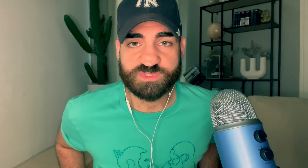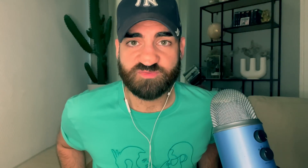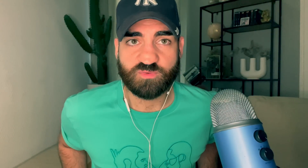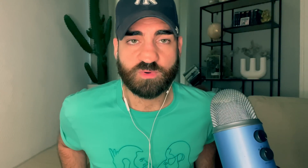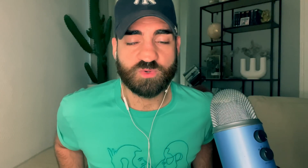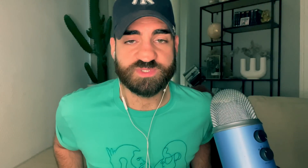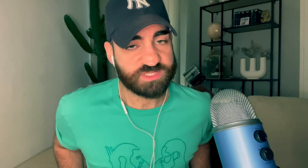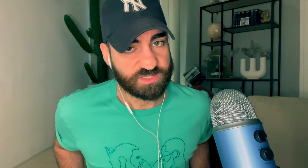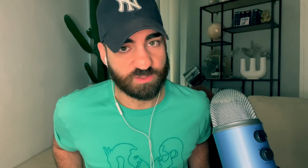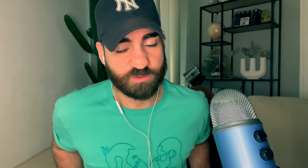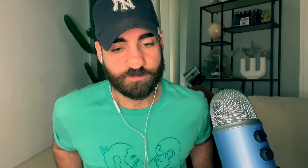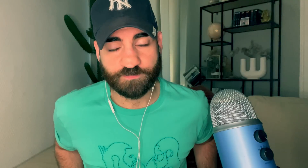nous avons le signe